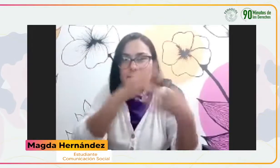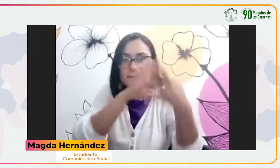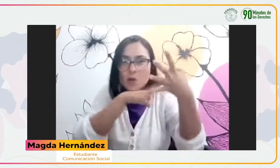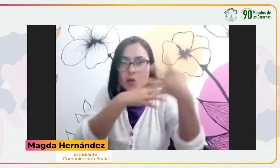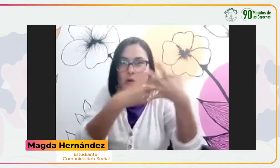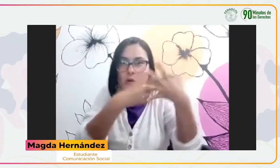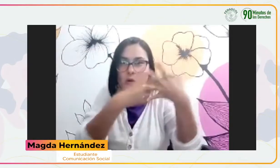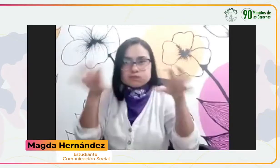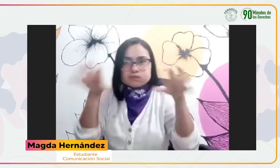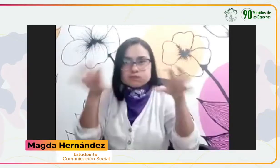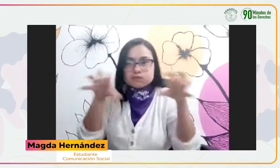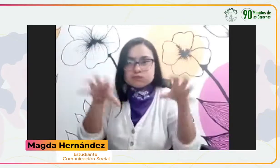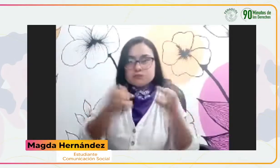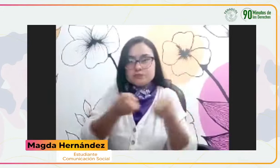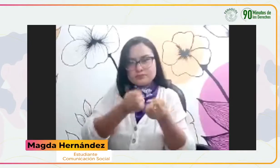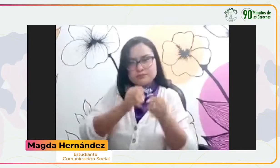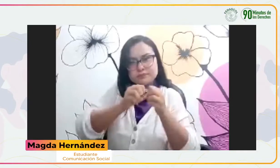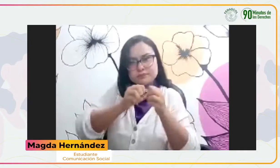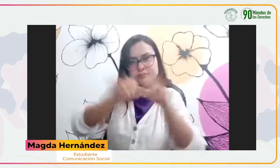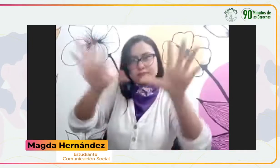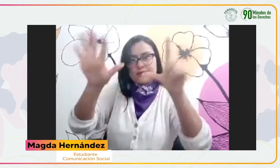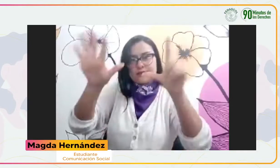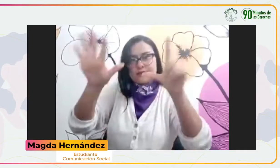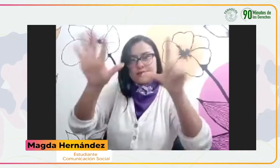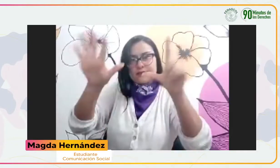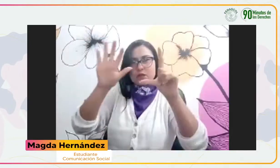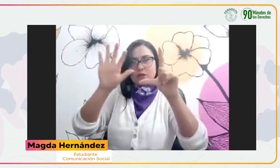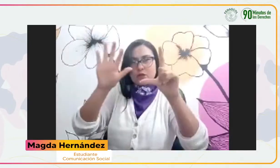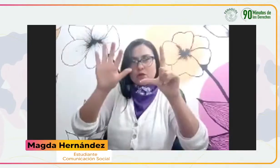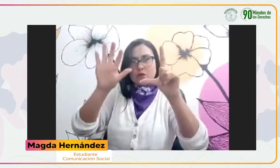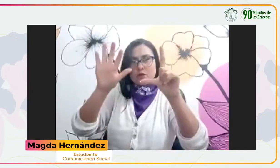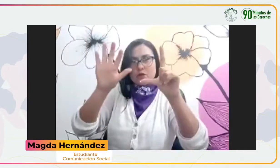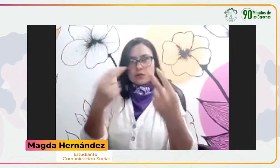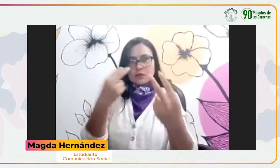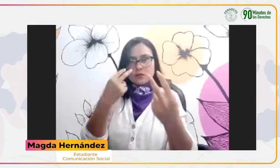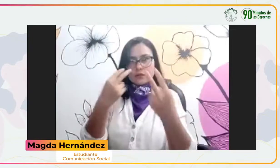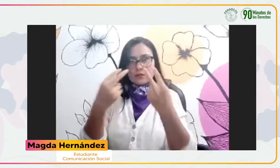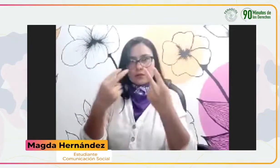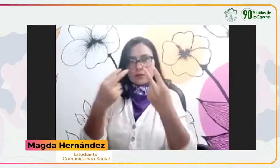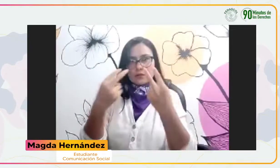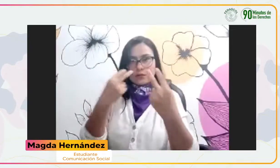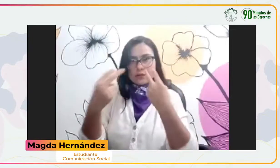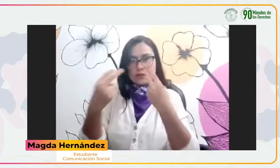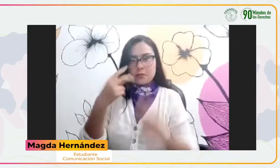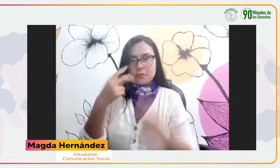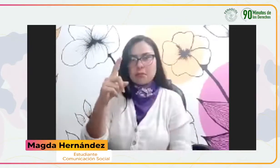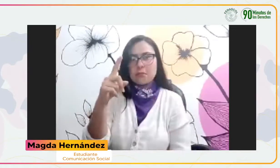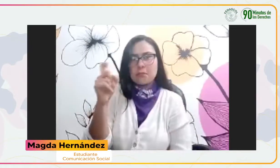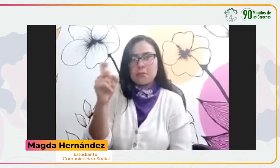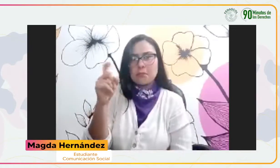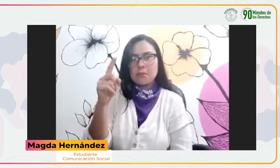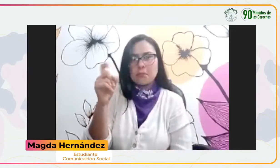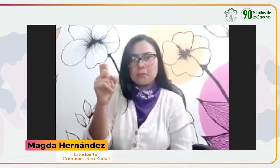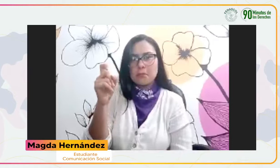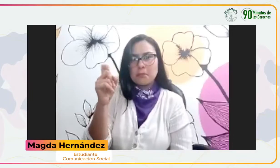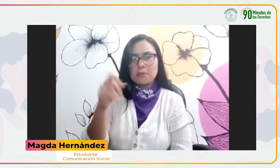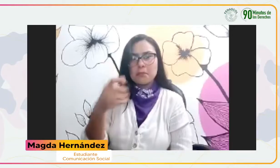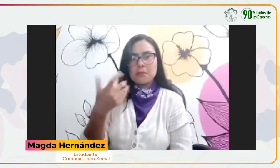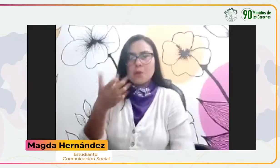a 12 estamos en este espacio generando contenido.